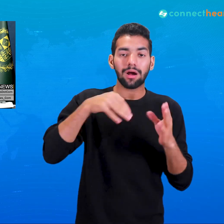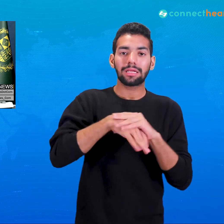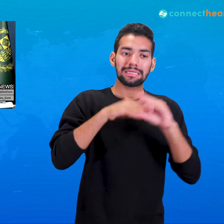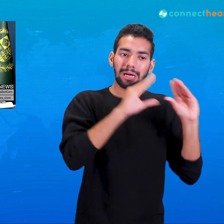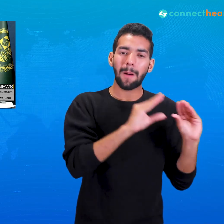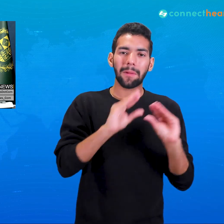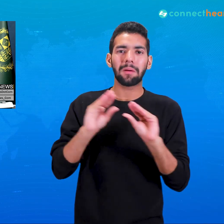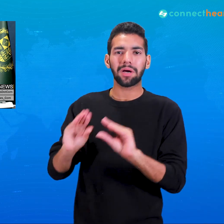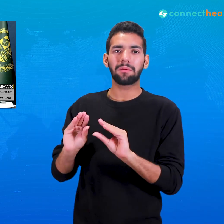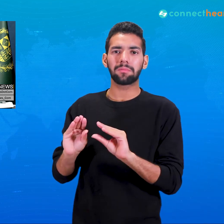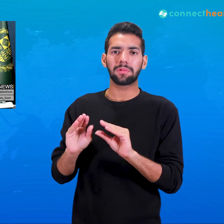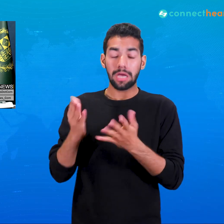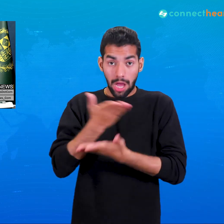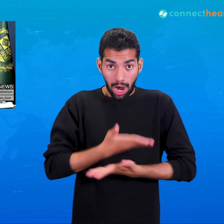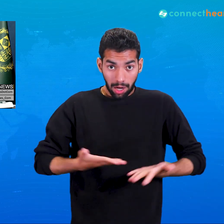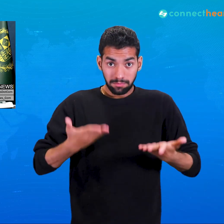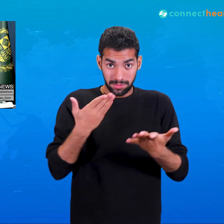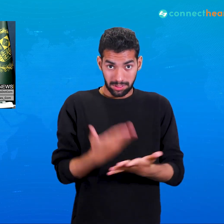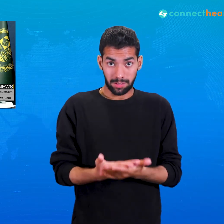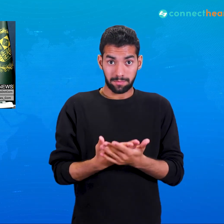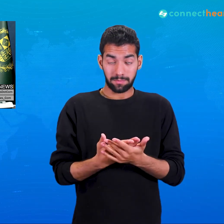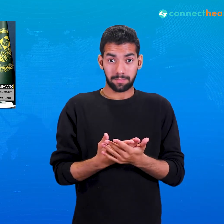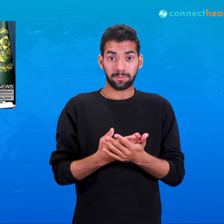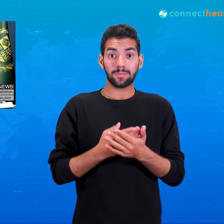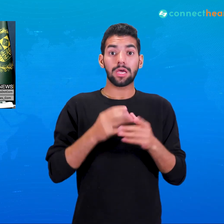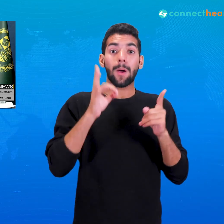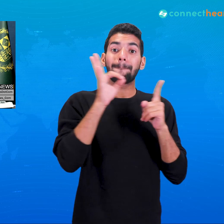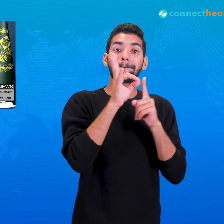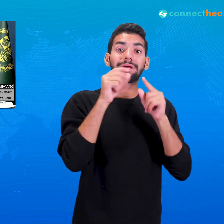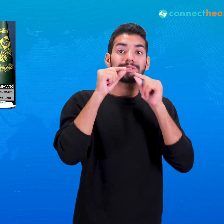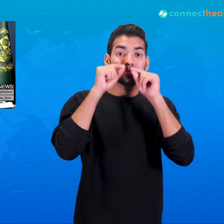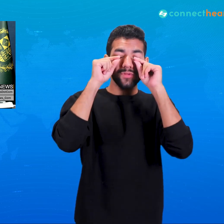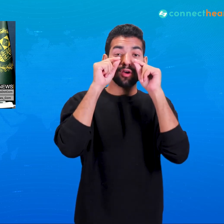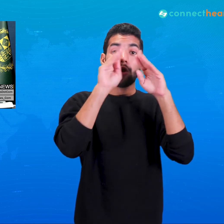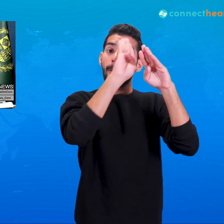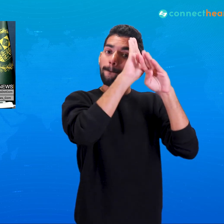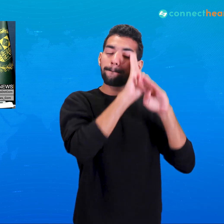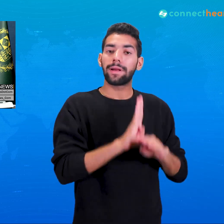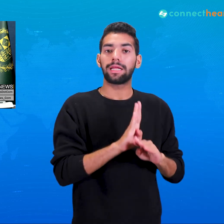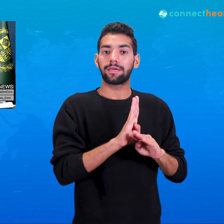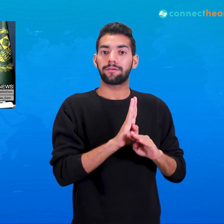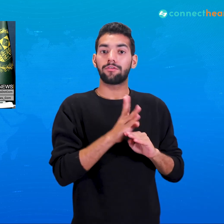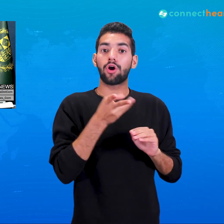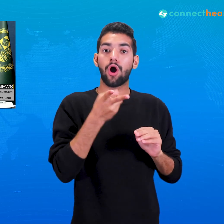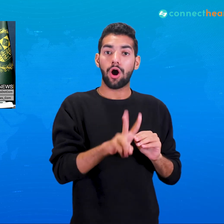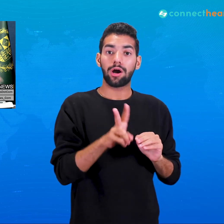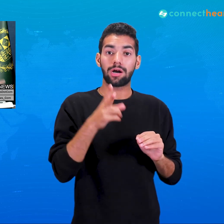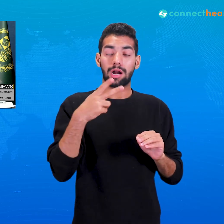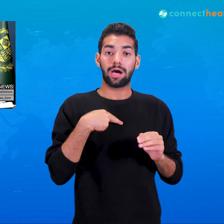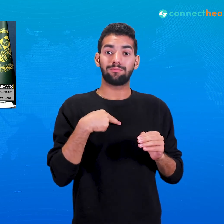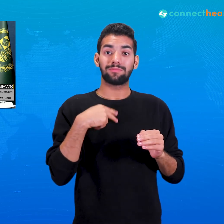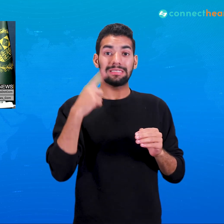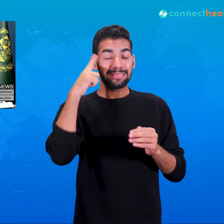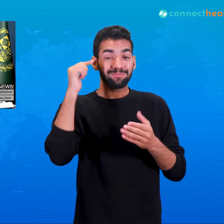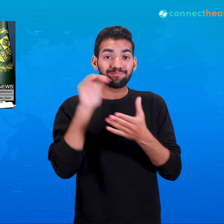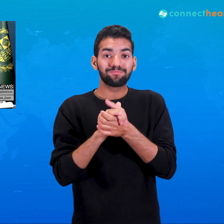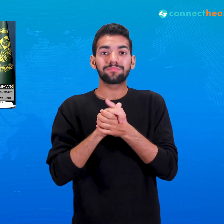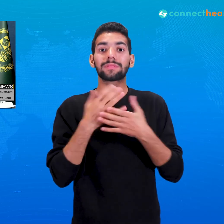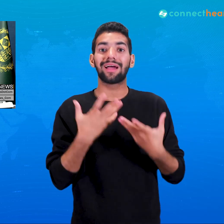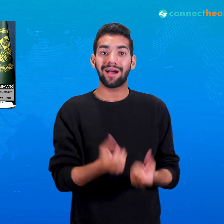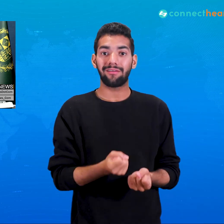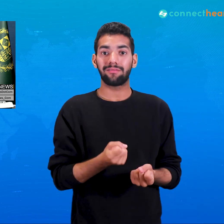جو اس عظیم شخصیت کے امتی ہیں، ہم امتی کا یہ حال ہے کہ ہم انصاف نہیں قائم کر